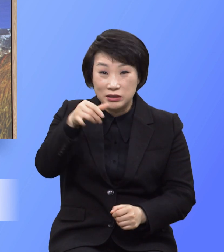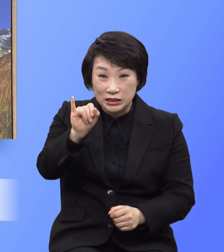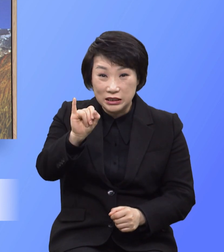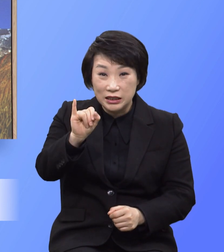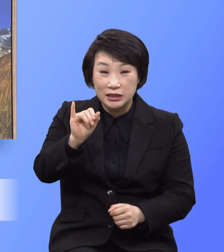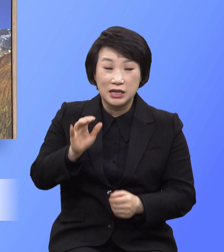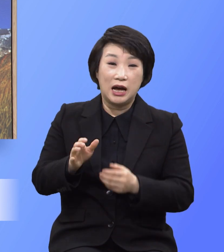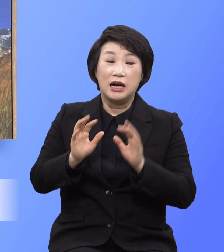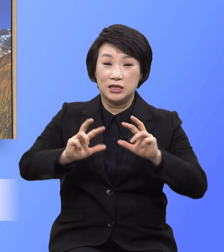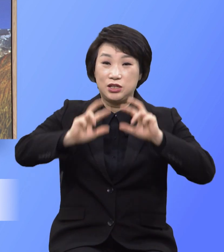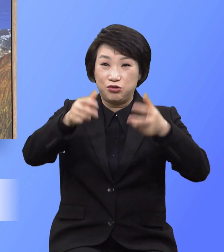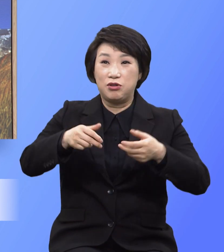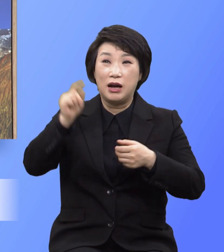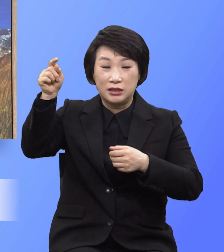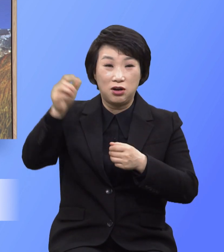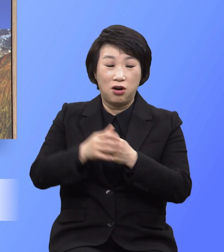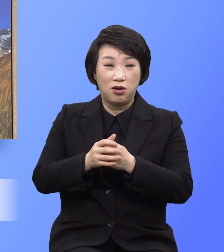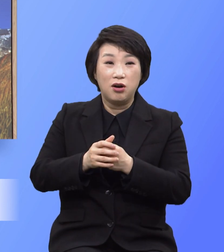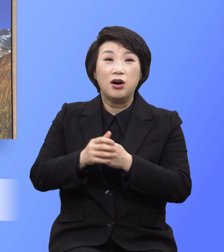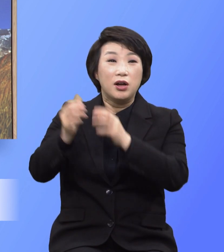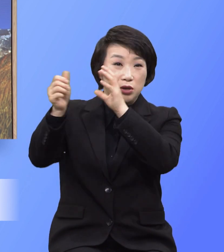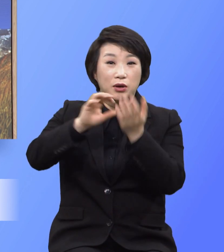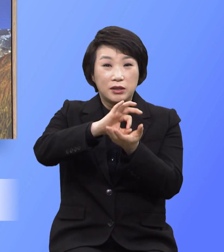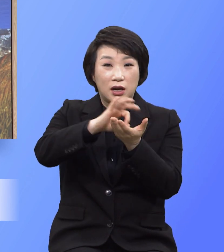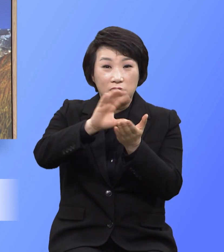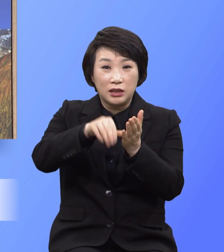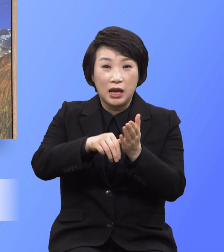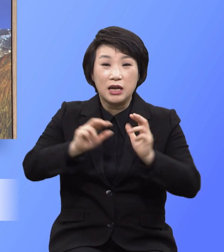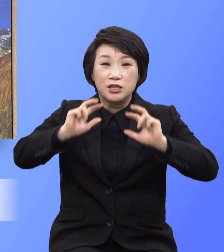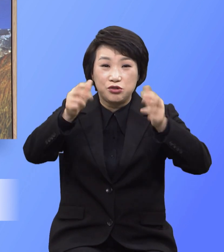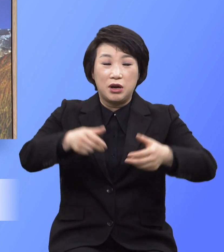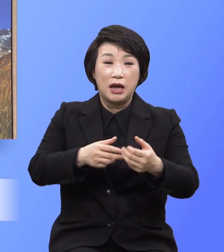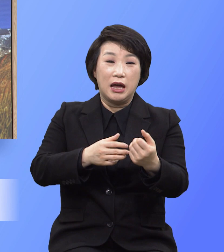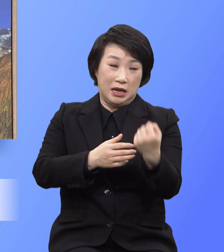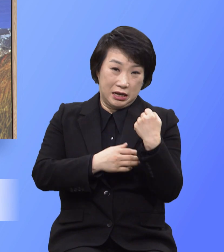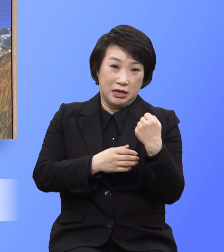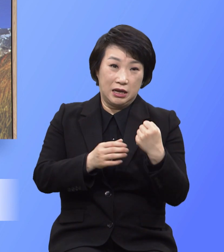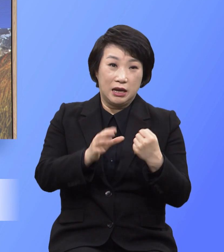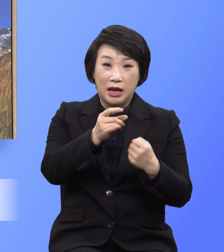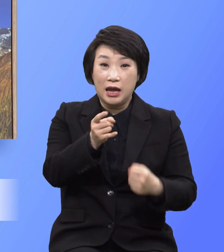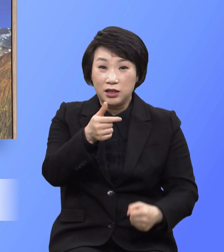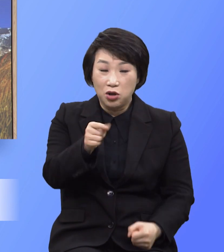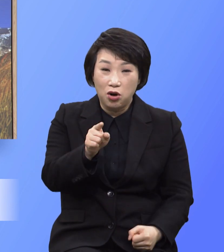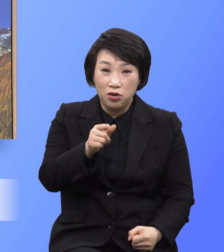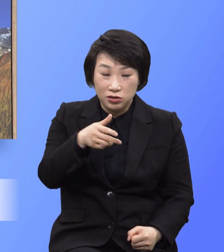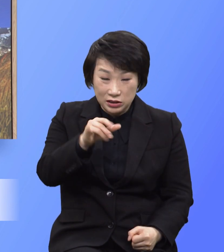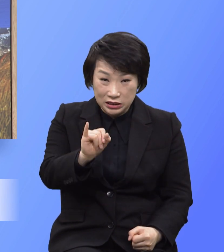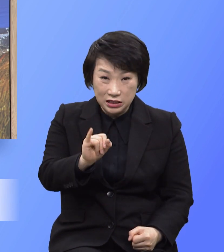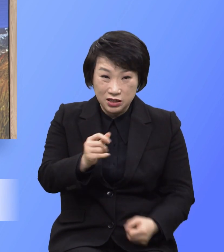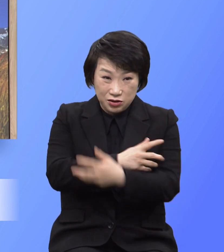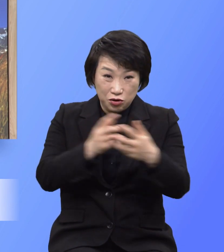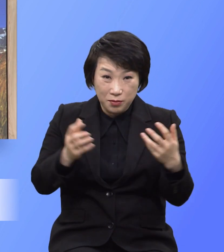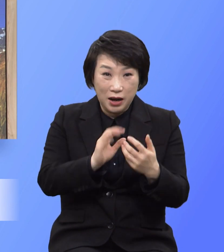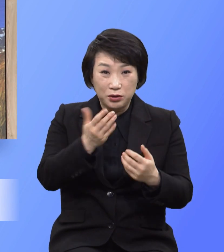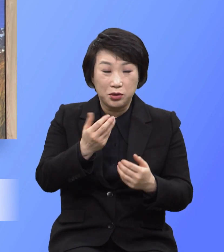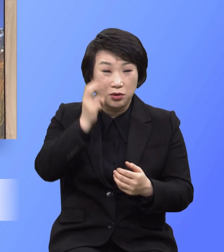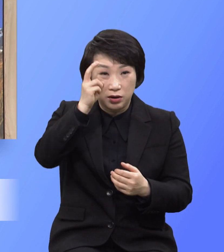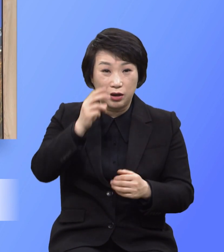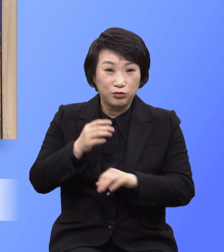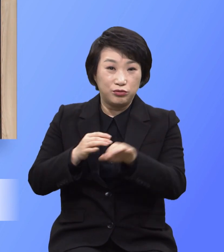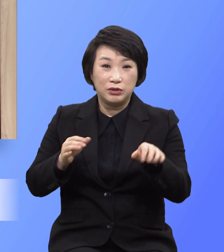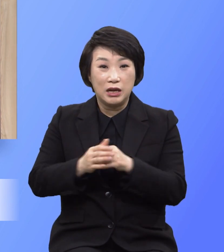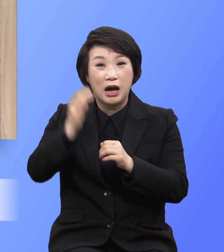때 어마어마한 에너지 자원이 넘쳐나게 될 것이다. 이걸 빨리 우리는 시작할 때가